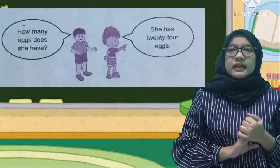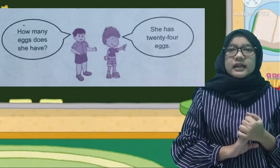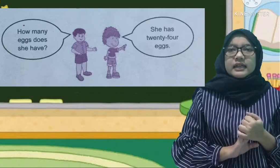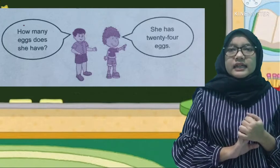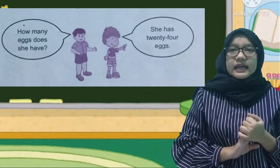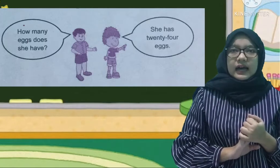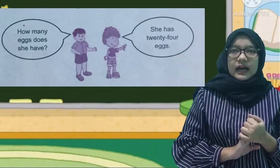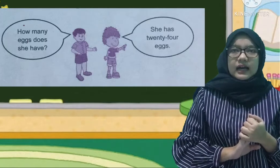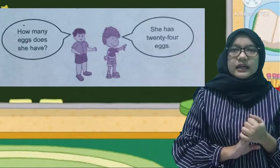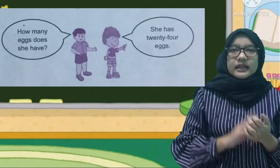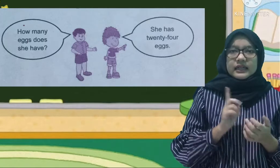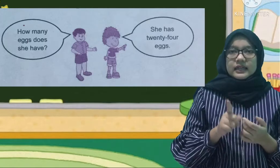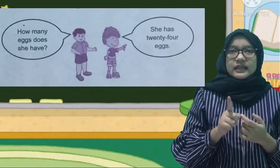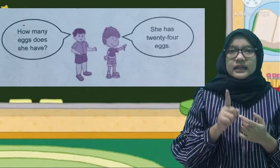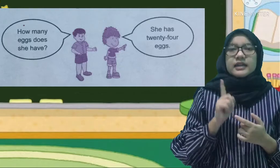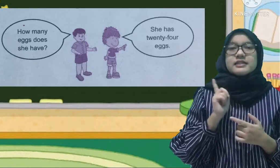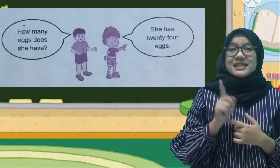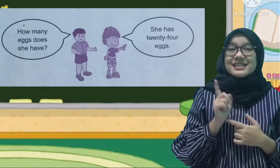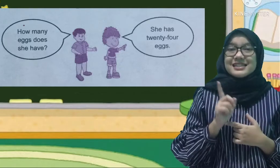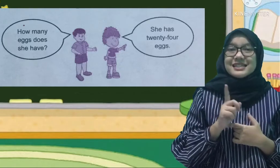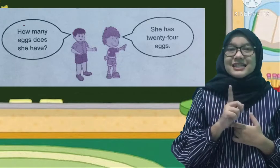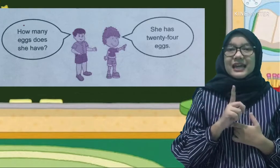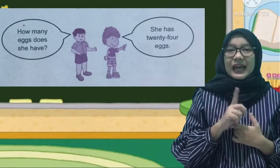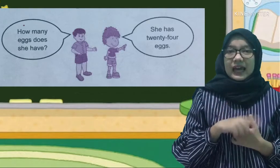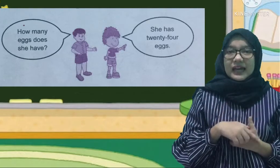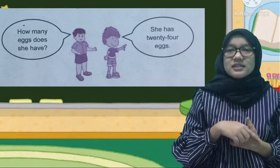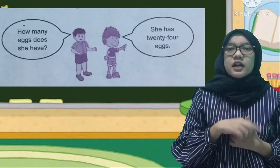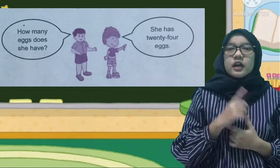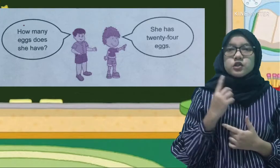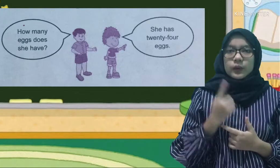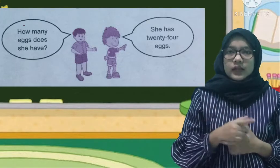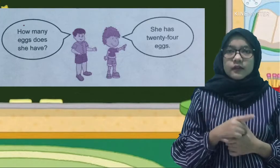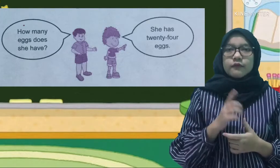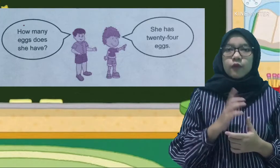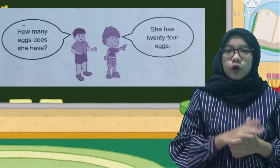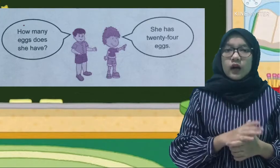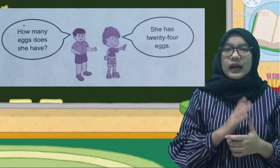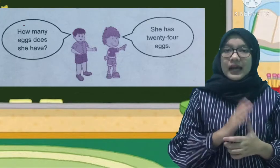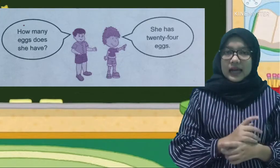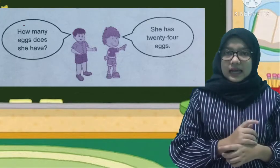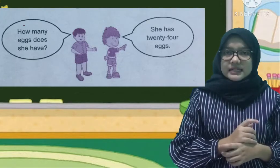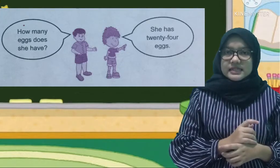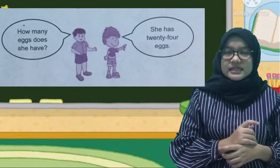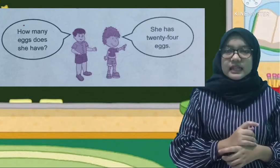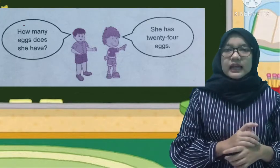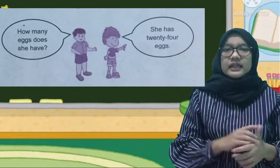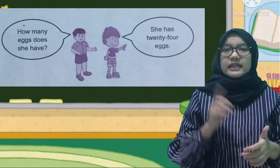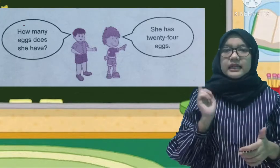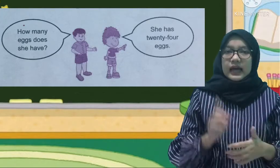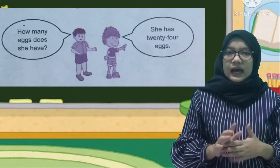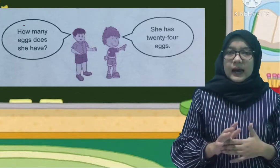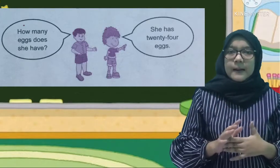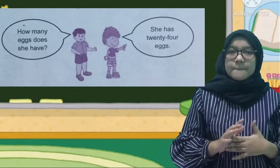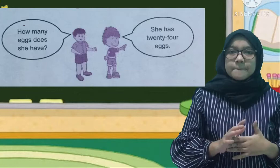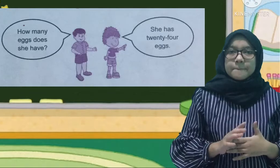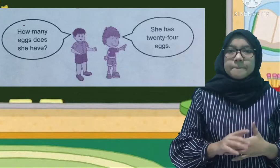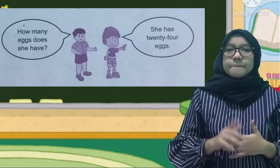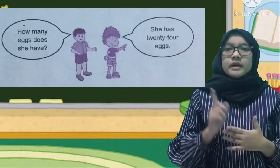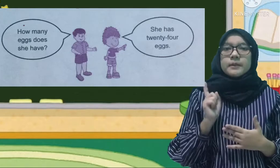jawabannya dia, she has 24 eggs. Nah, dia